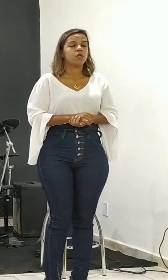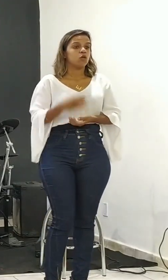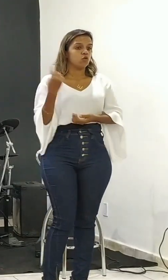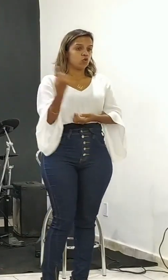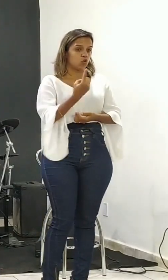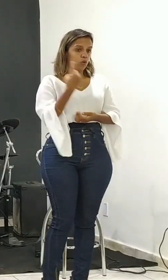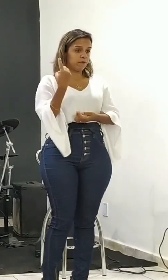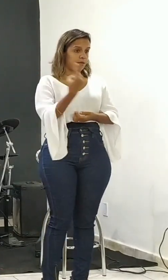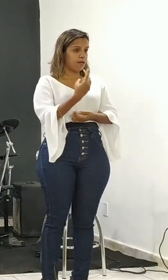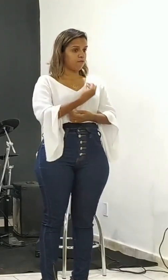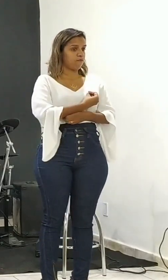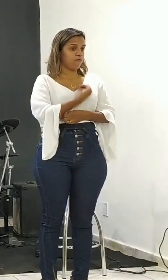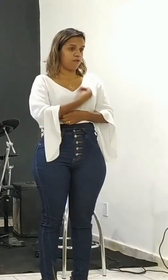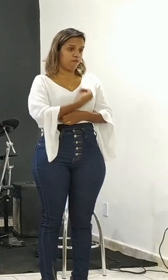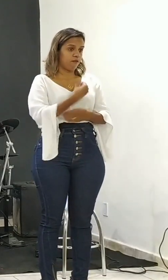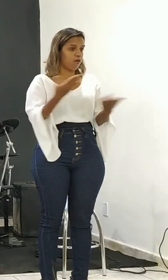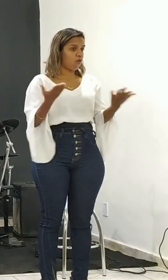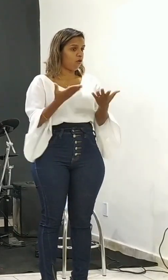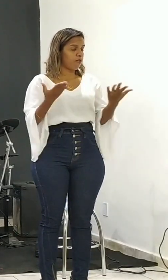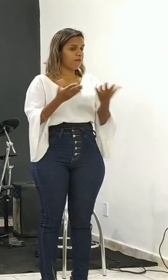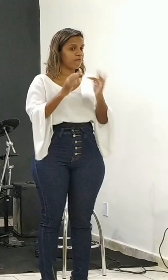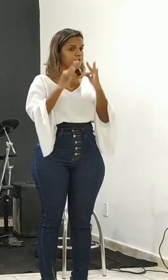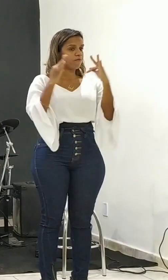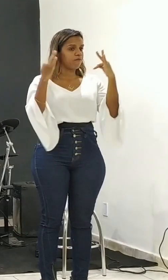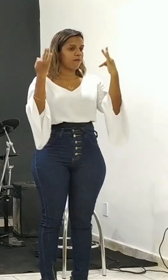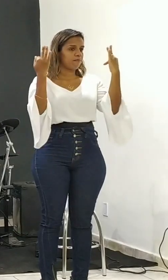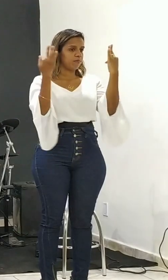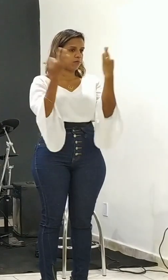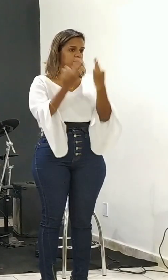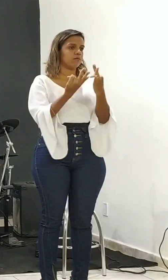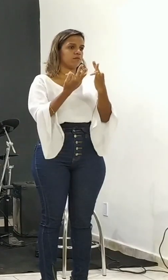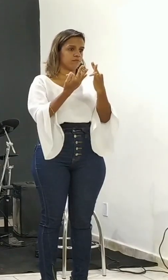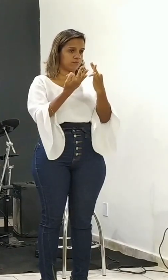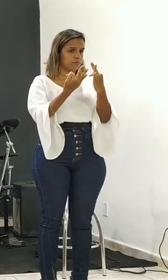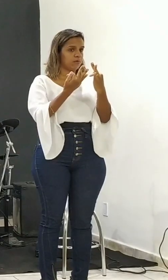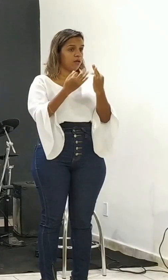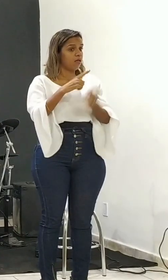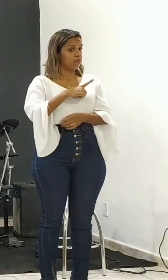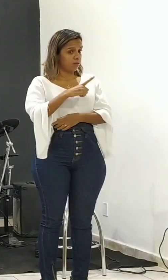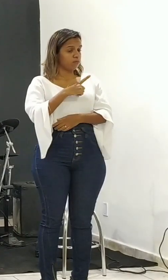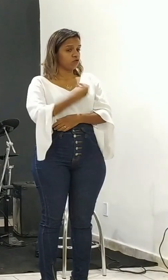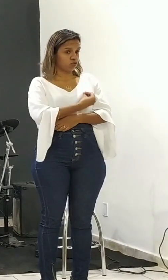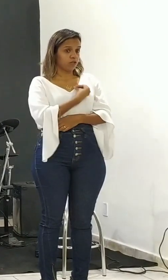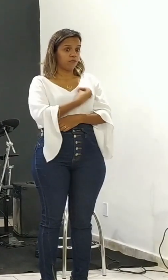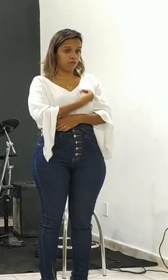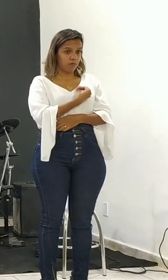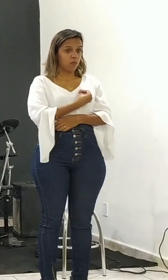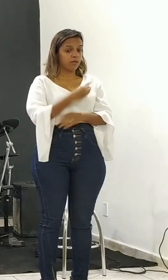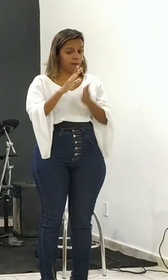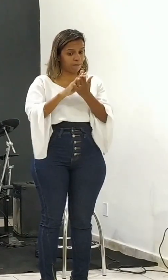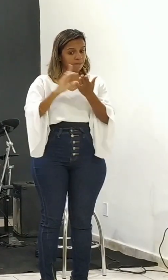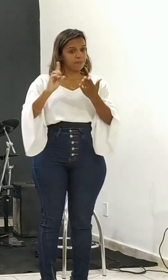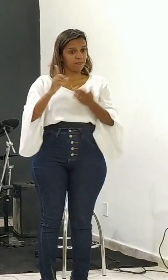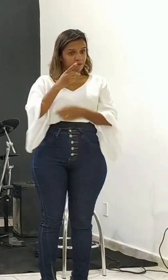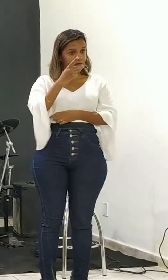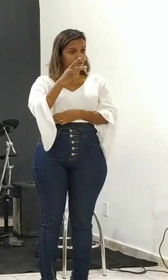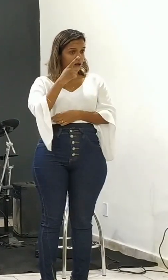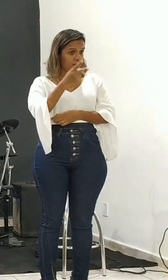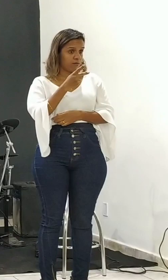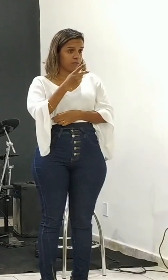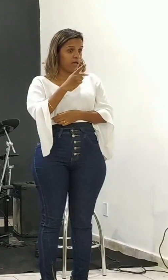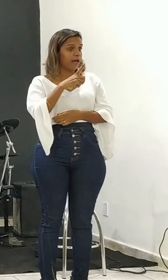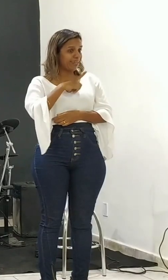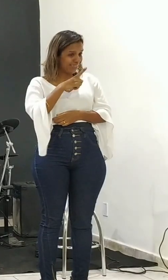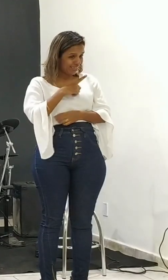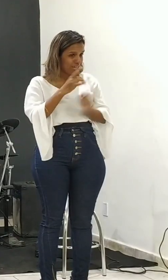solitário viva em família. Aleluias. Nós temos que viver pelo que a Bíblia diz. Aquele que